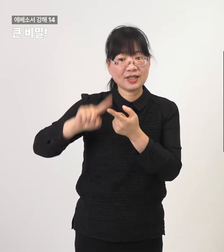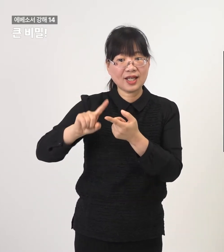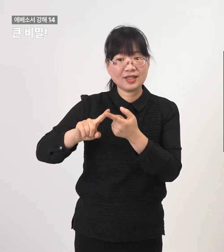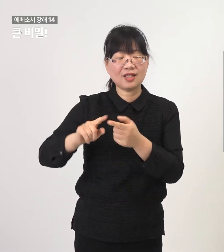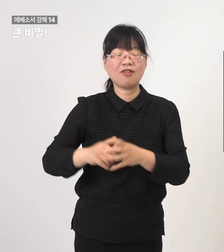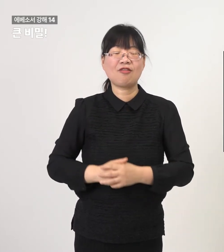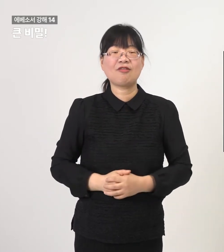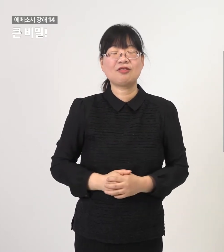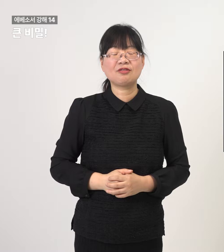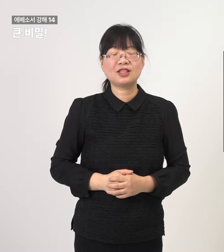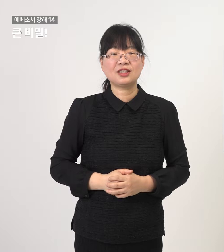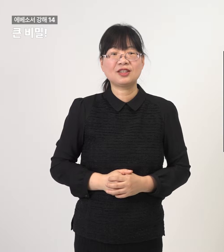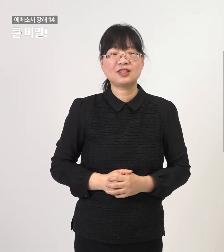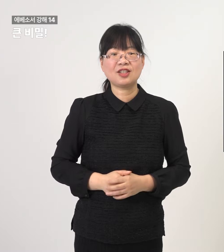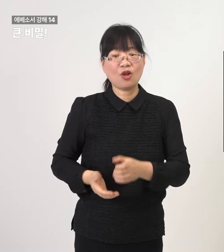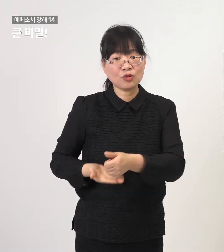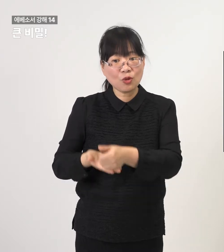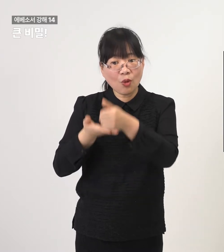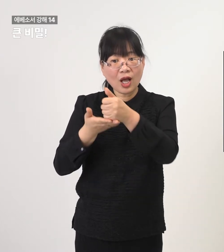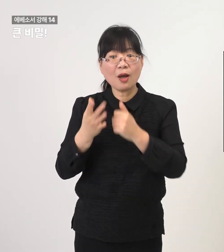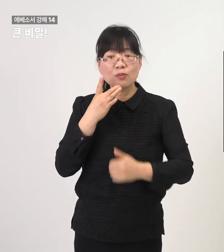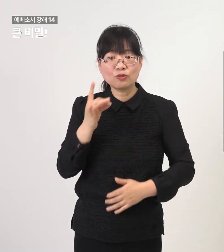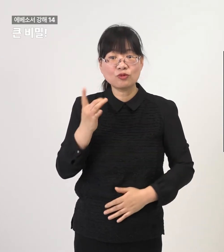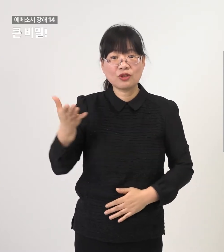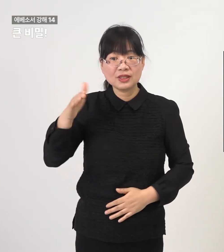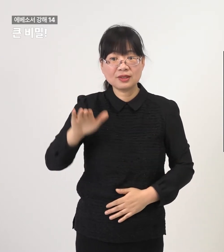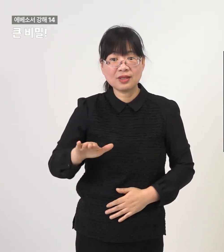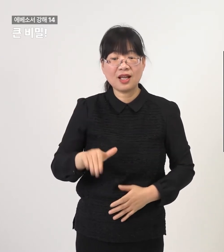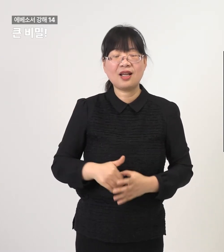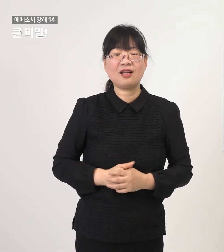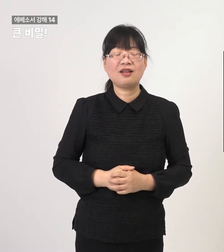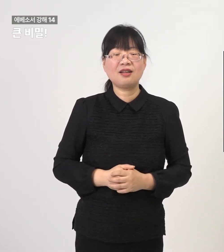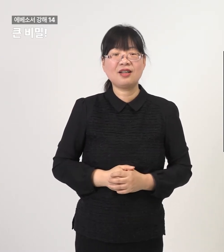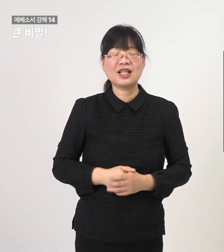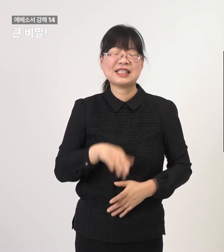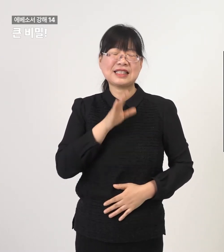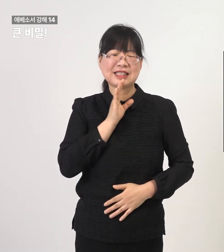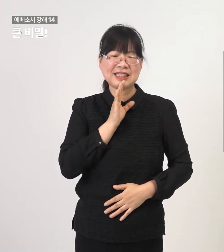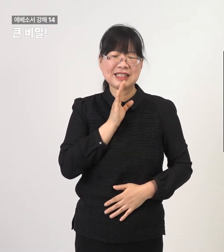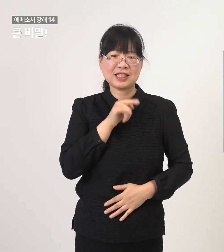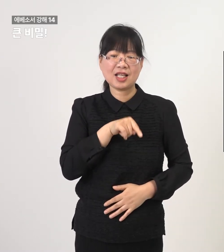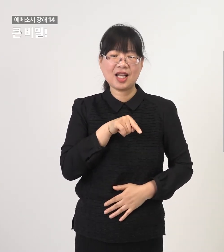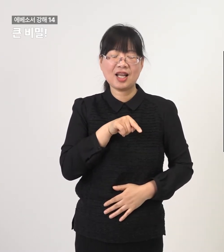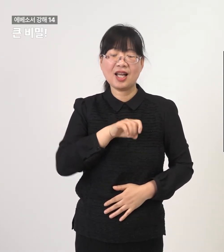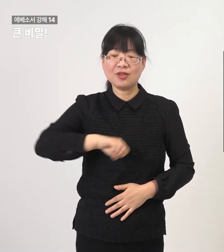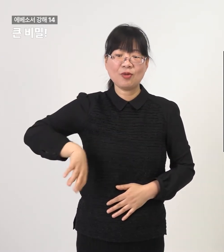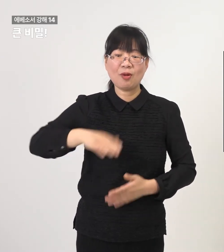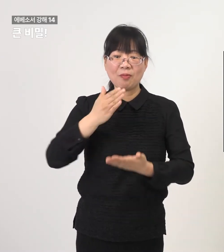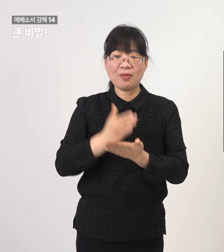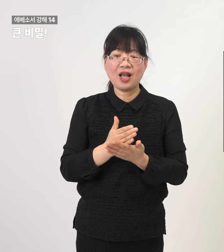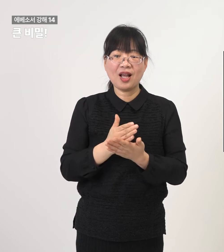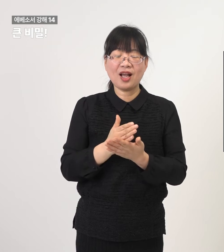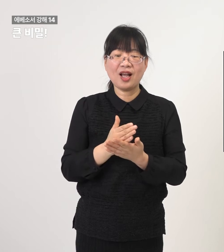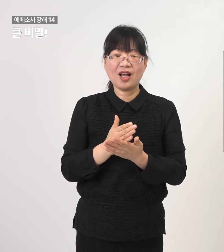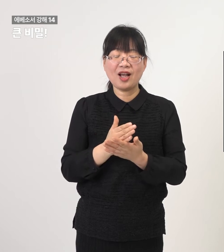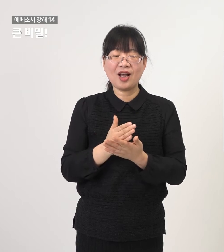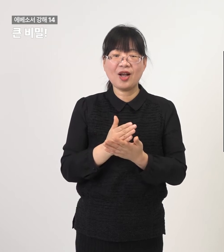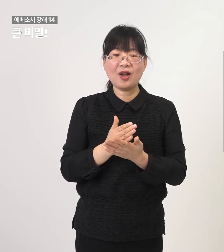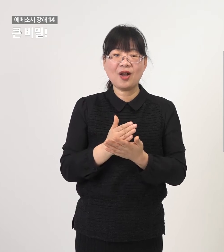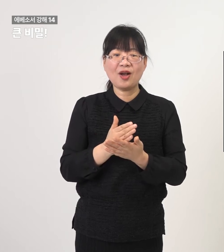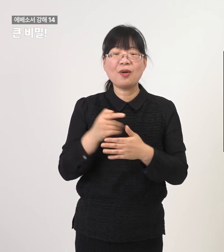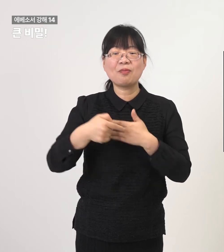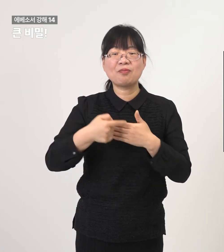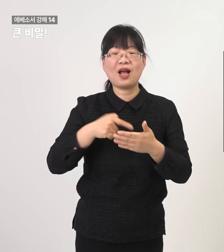대해서 경외함은 물론이지만 정말 잃어버리지 말아야 될 정서가 하나